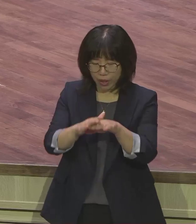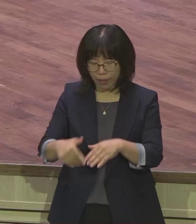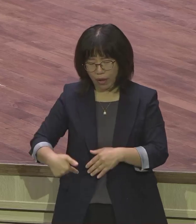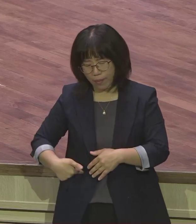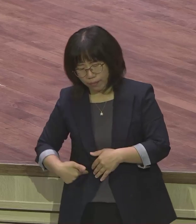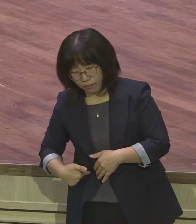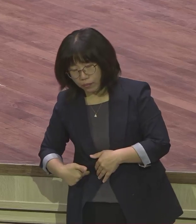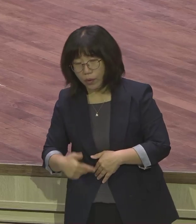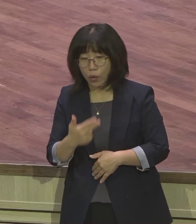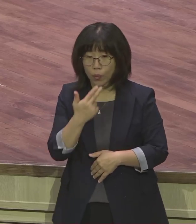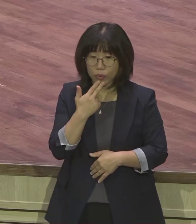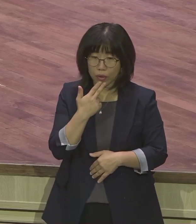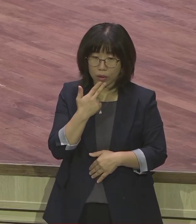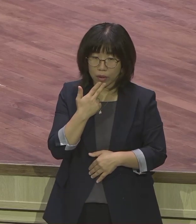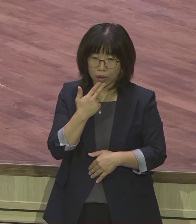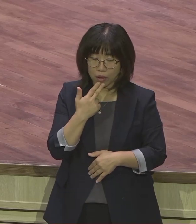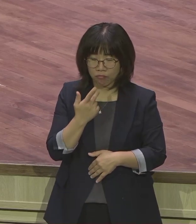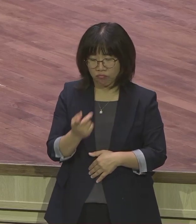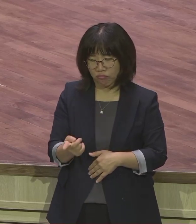자극에 반응이 없다